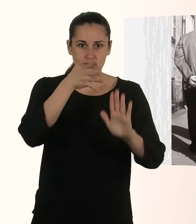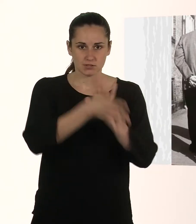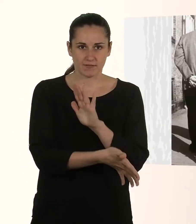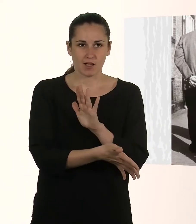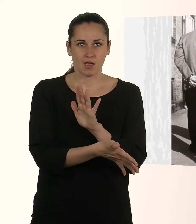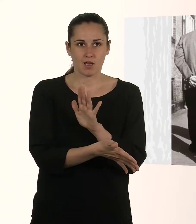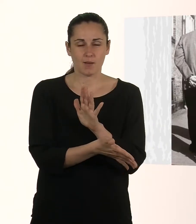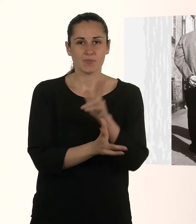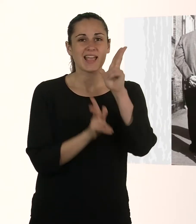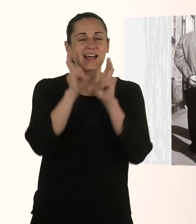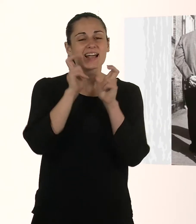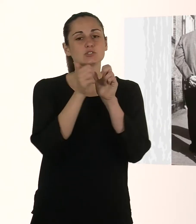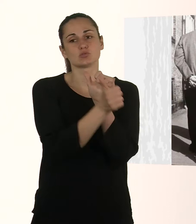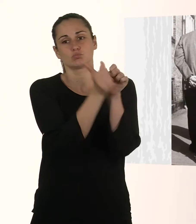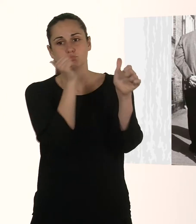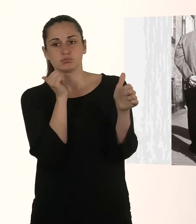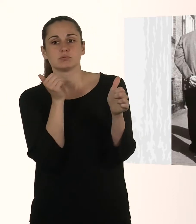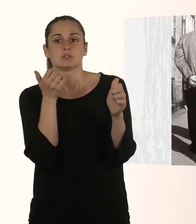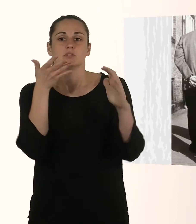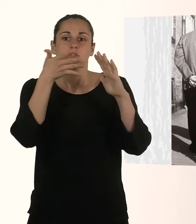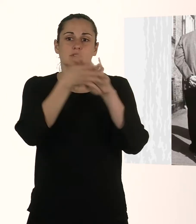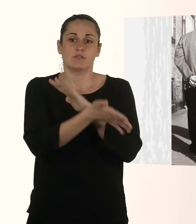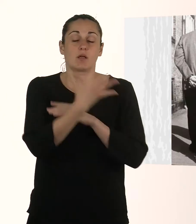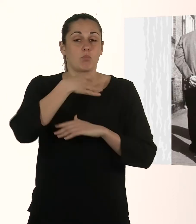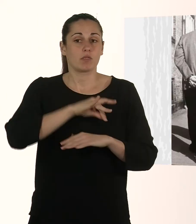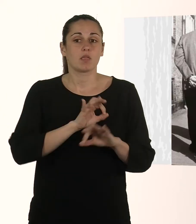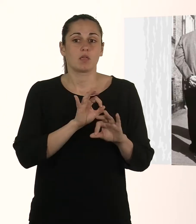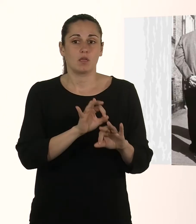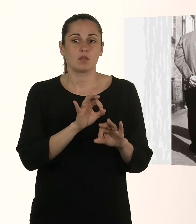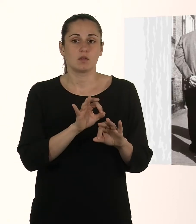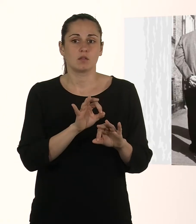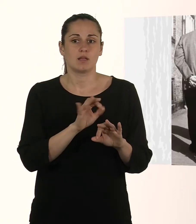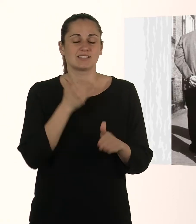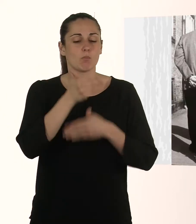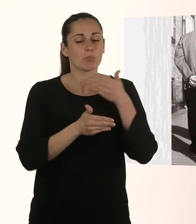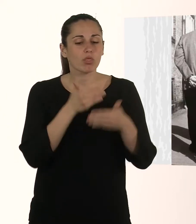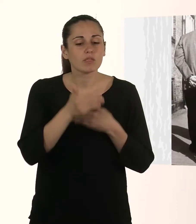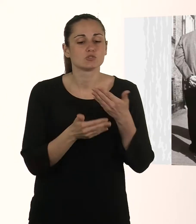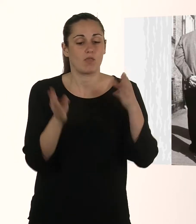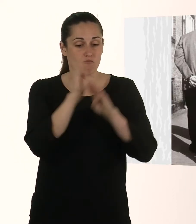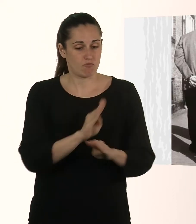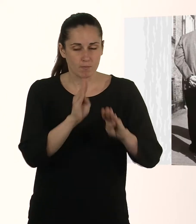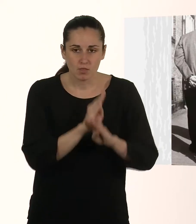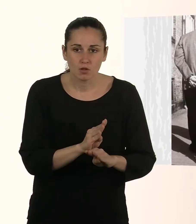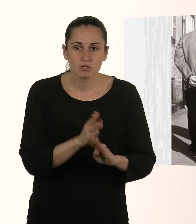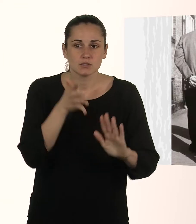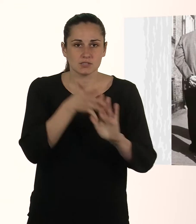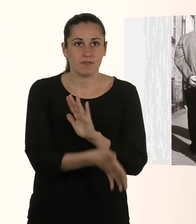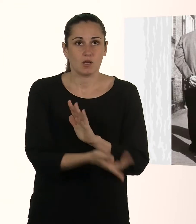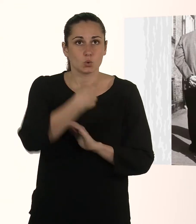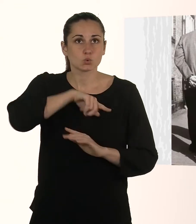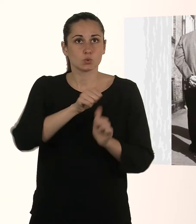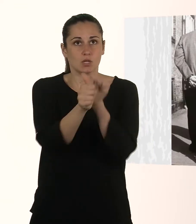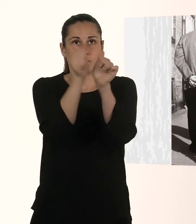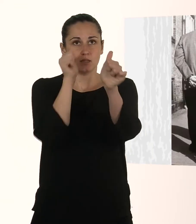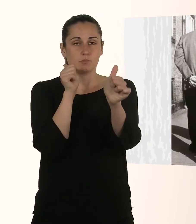gestos y aquí igual Butler tendría mucho que decir, ¿vale? Este proceso performativo en el cual por imitación aquello que